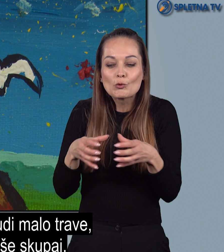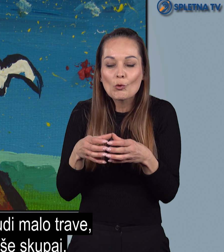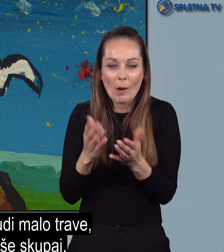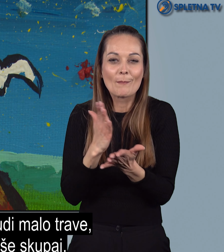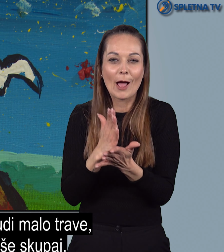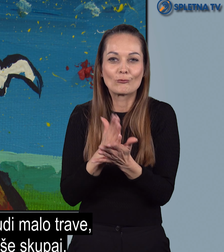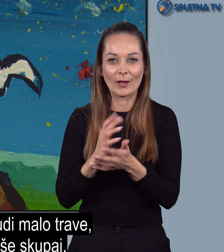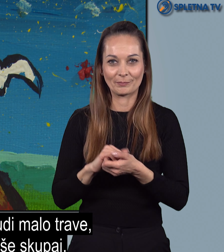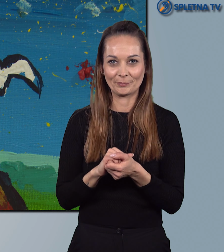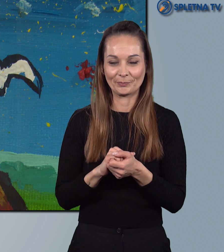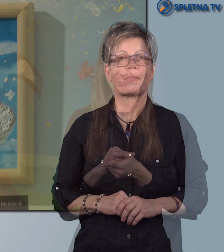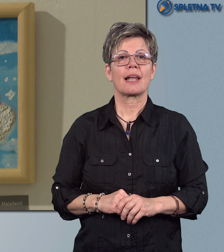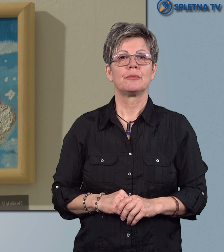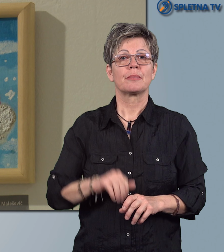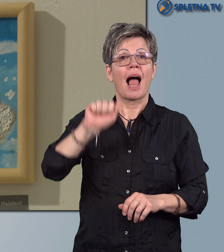skupaj paše.